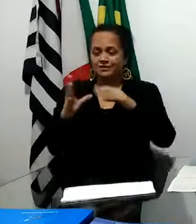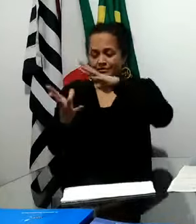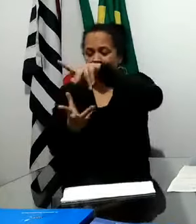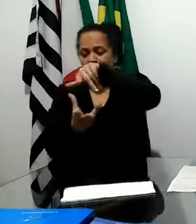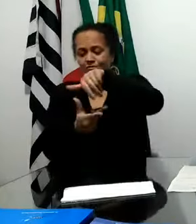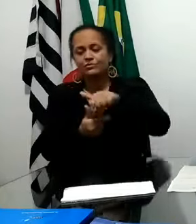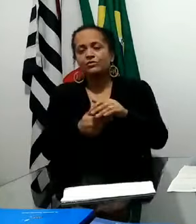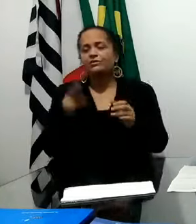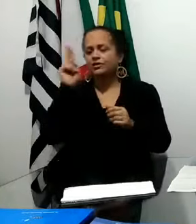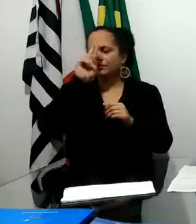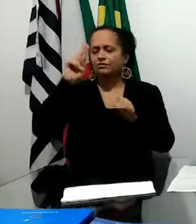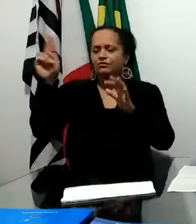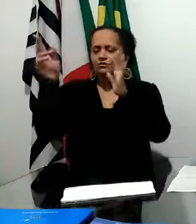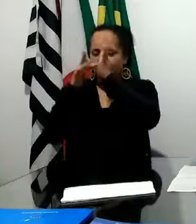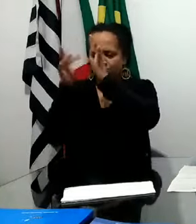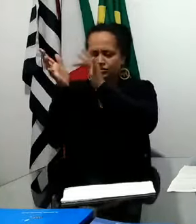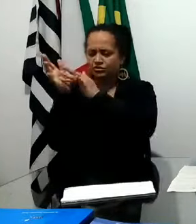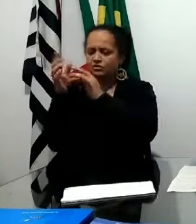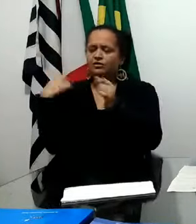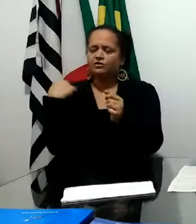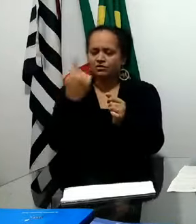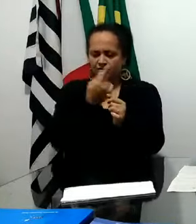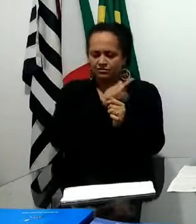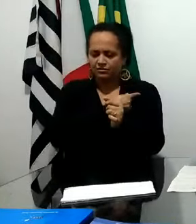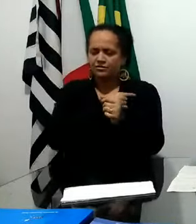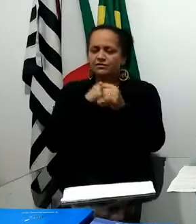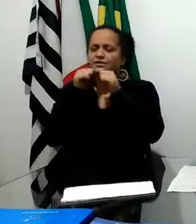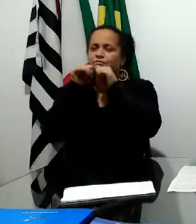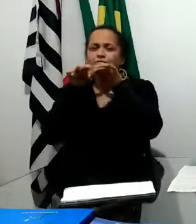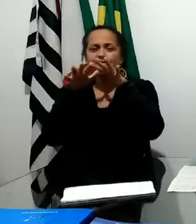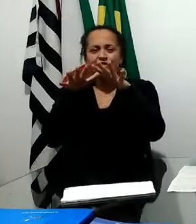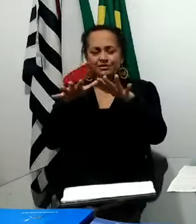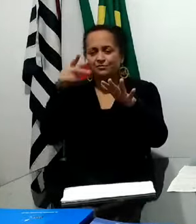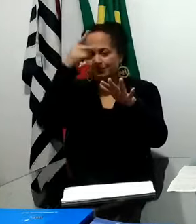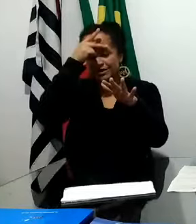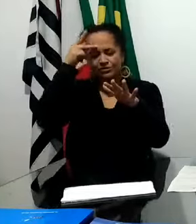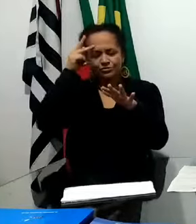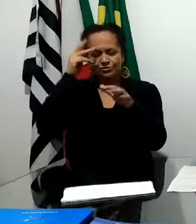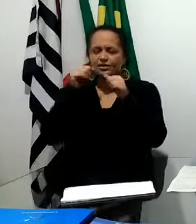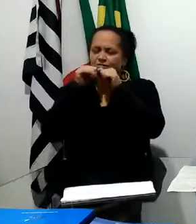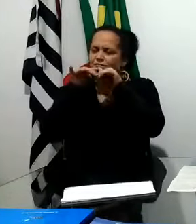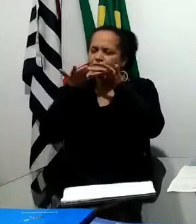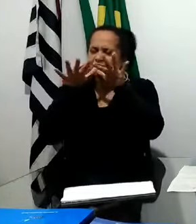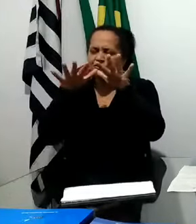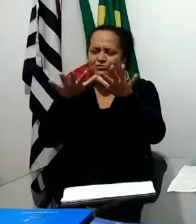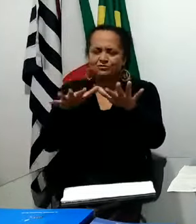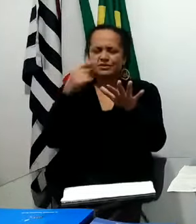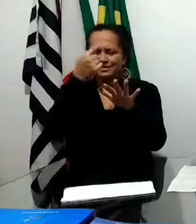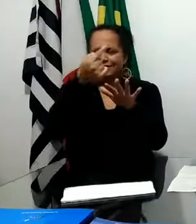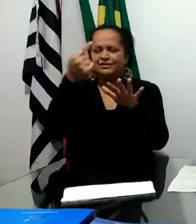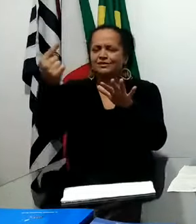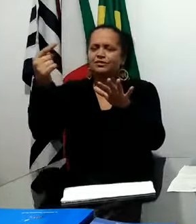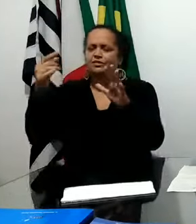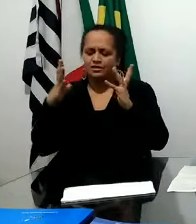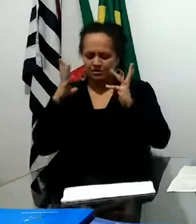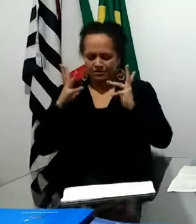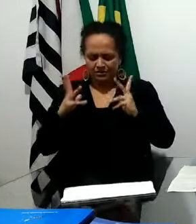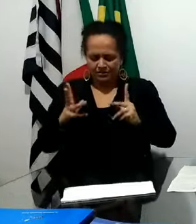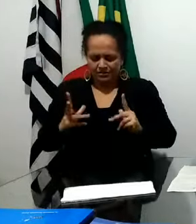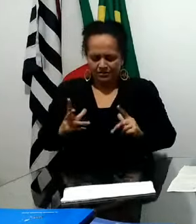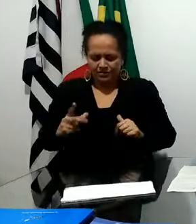Pai, em nome de Jesus Cristo, nós declaramos a sua igreja, declaramos a sua noiva, liberta, livre de todo espírito